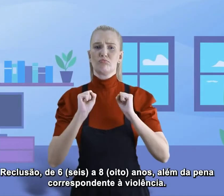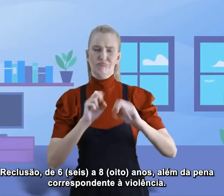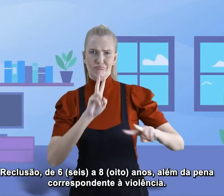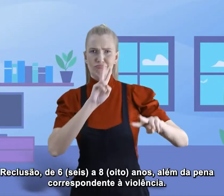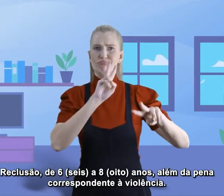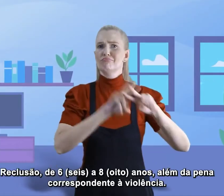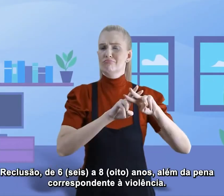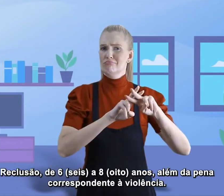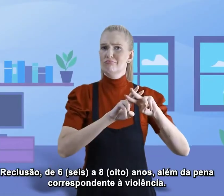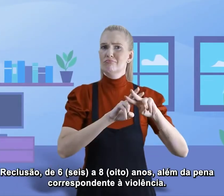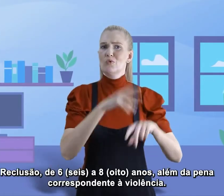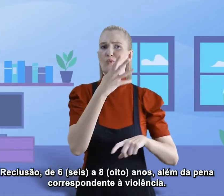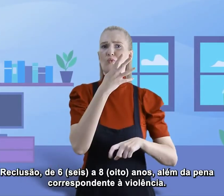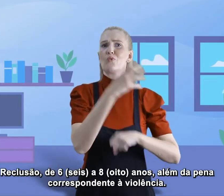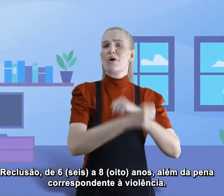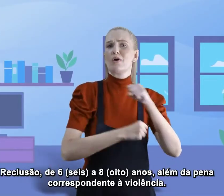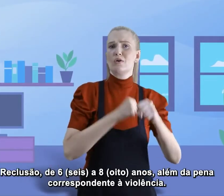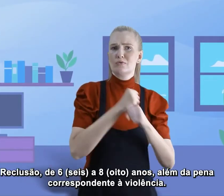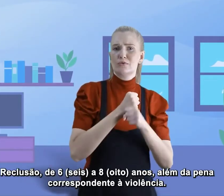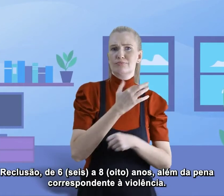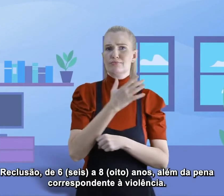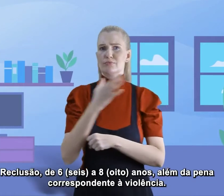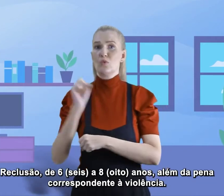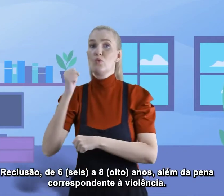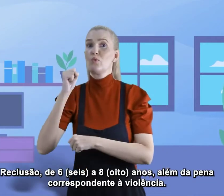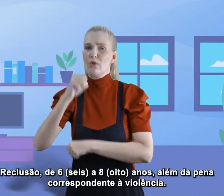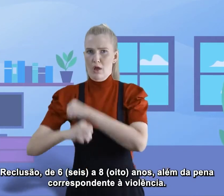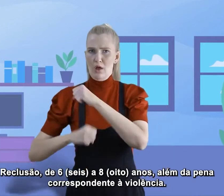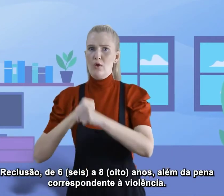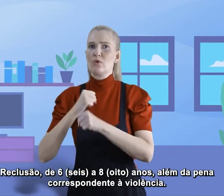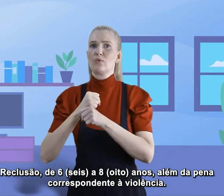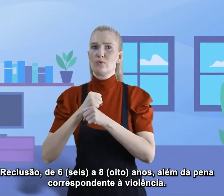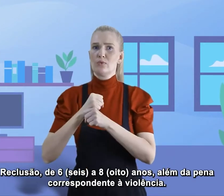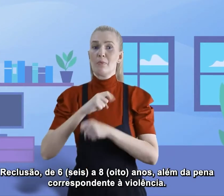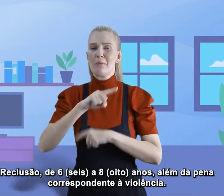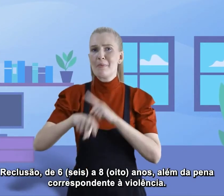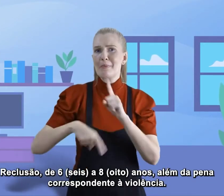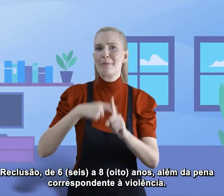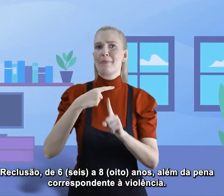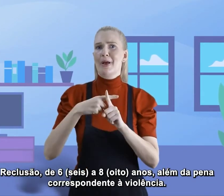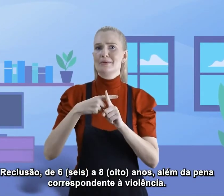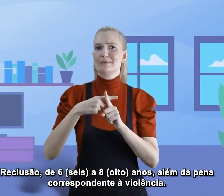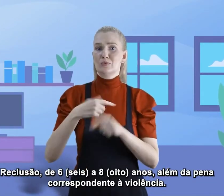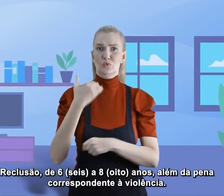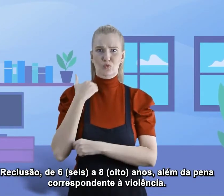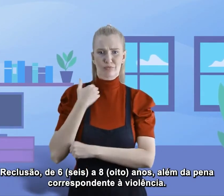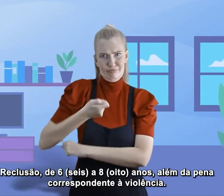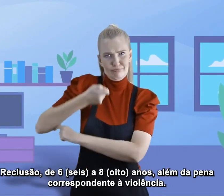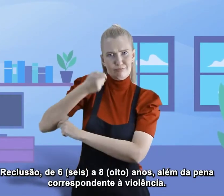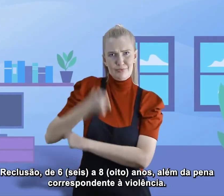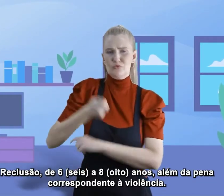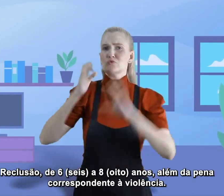reclusão de 6 a 8 anos, além da pena correspondente à violência.